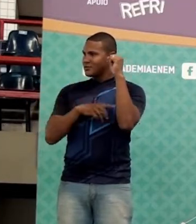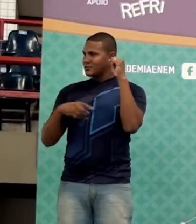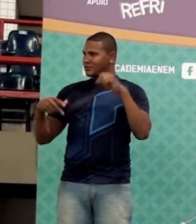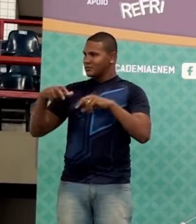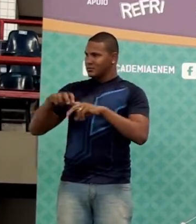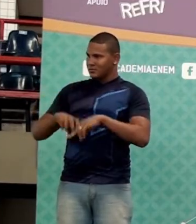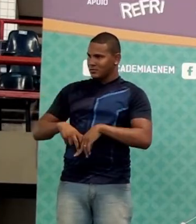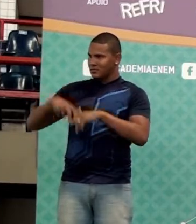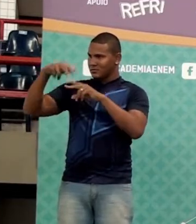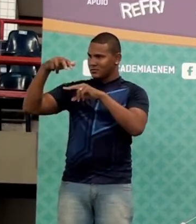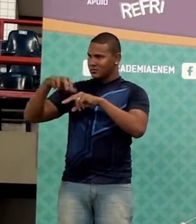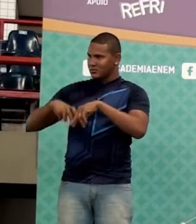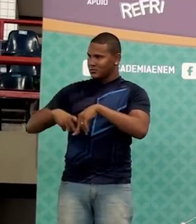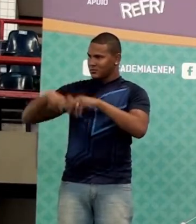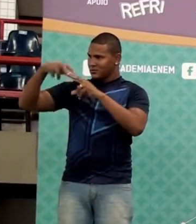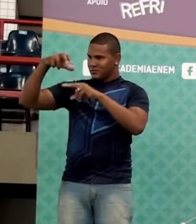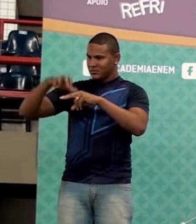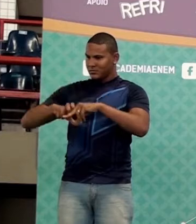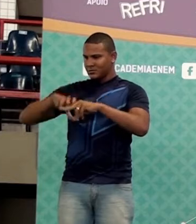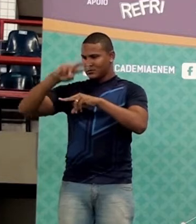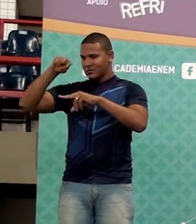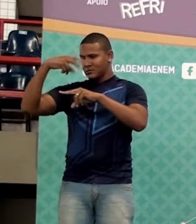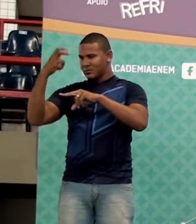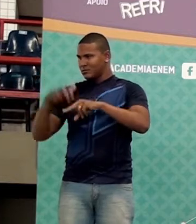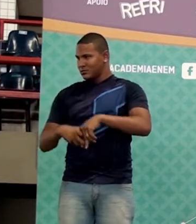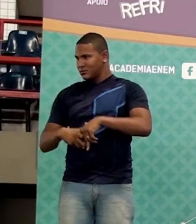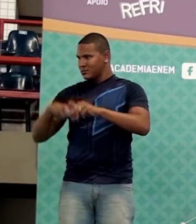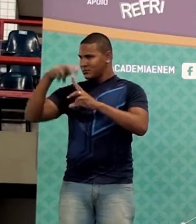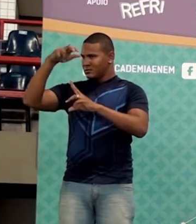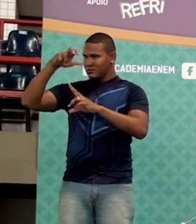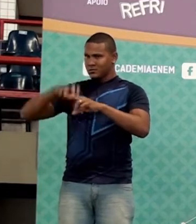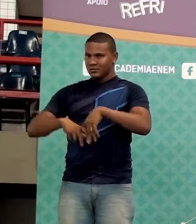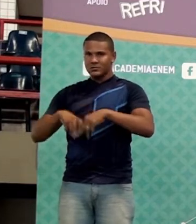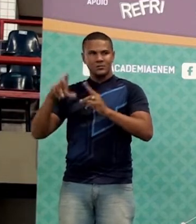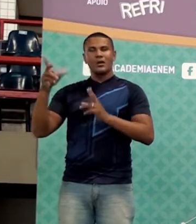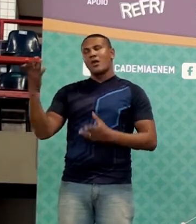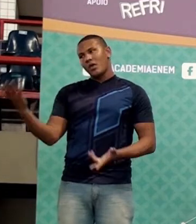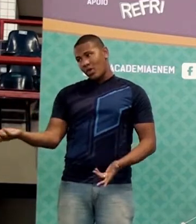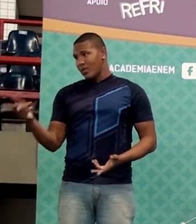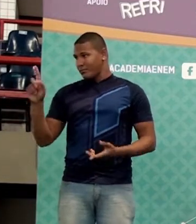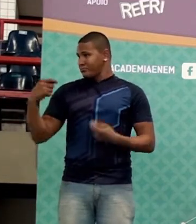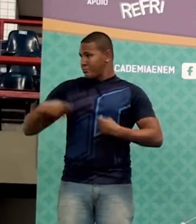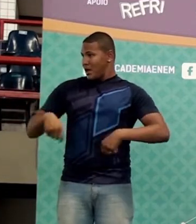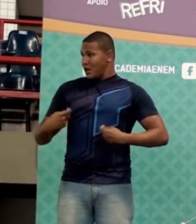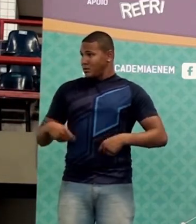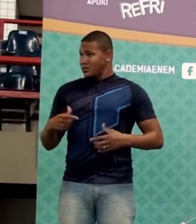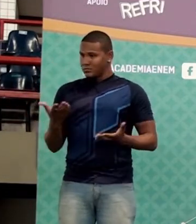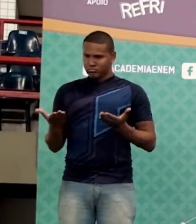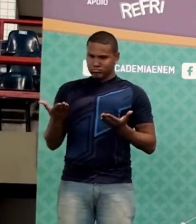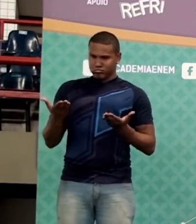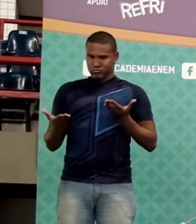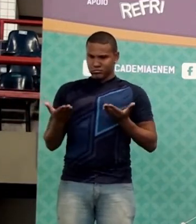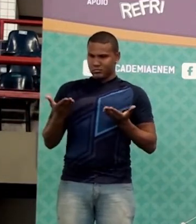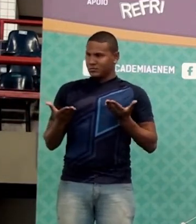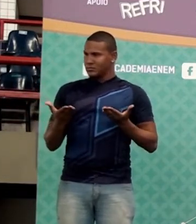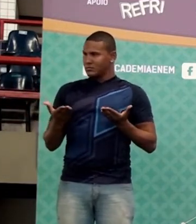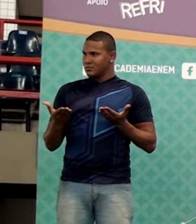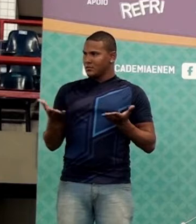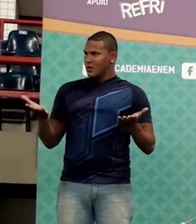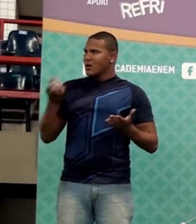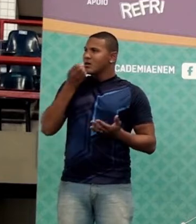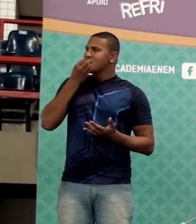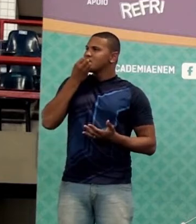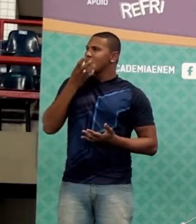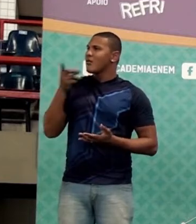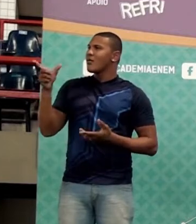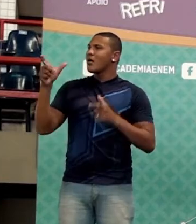atividades que exigem o equilíbrio. Professor, é bom esse daí para o canto que não tem praia,